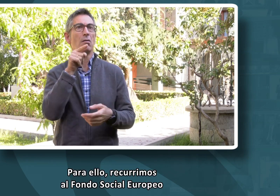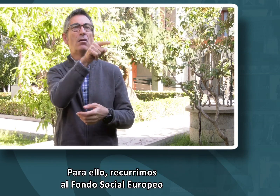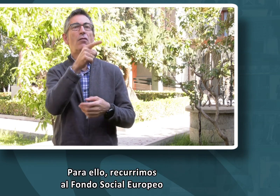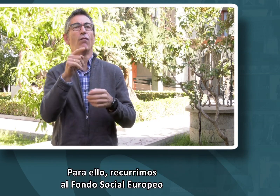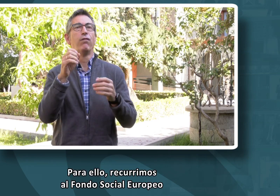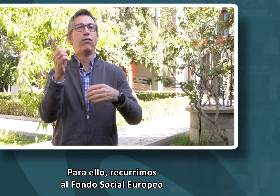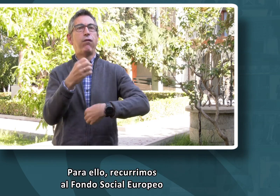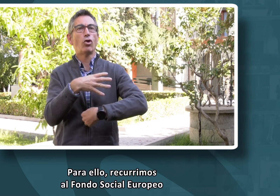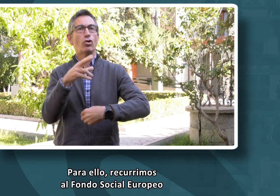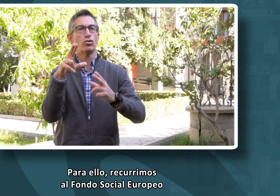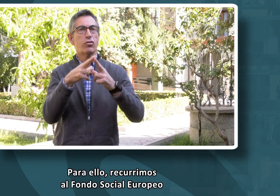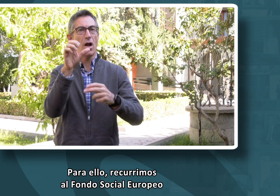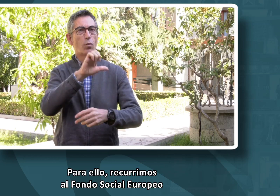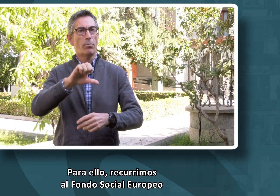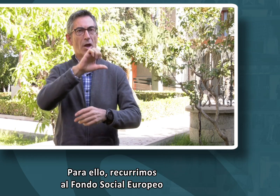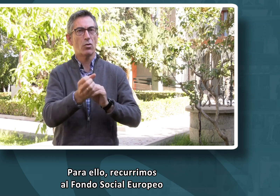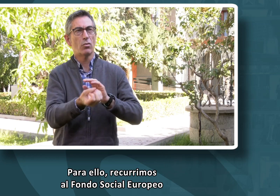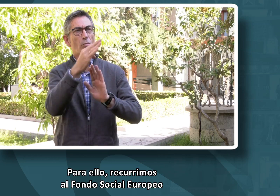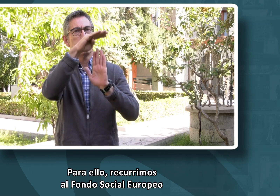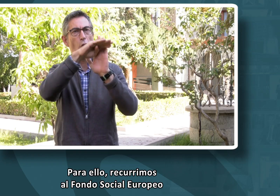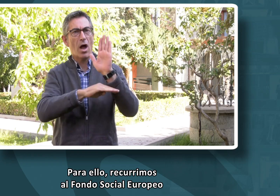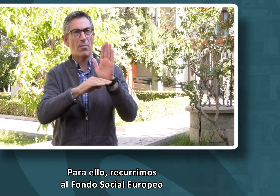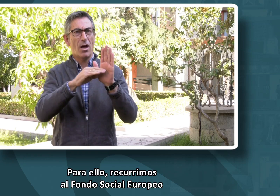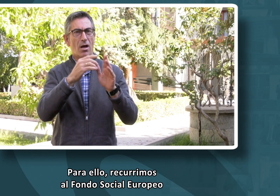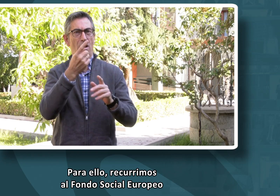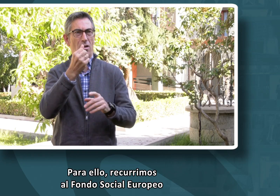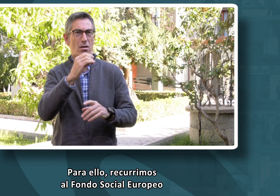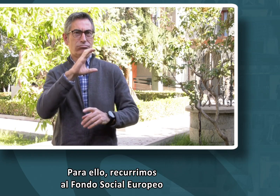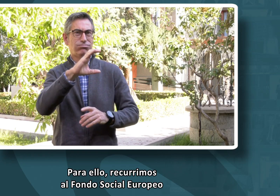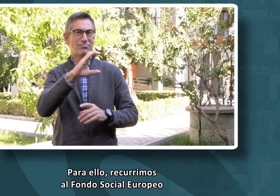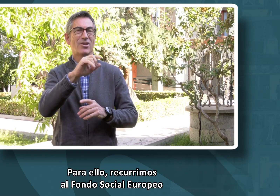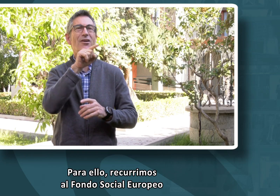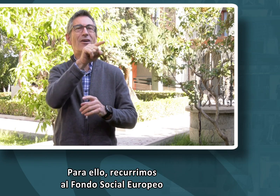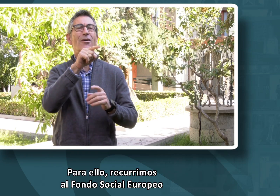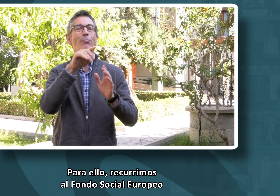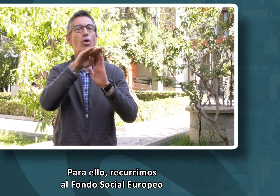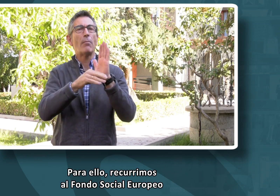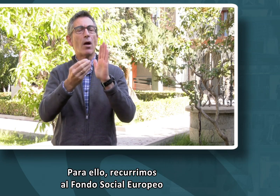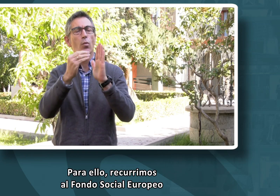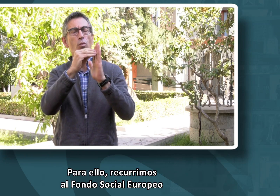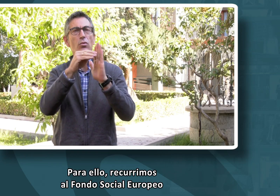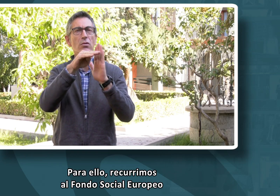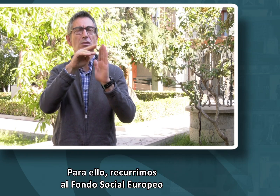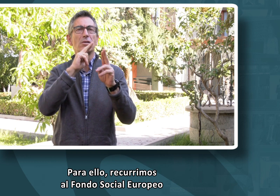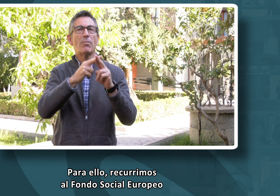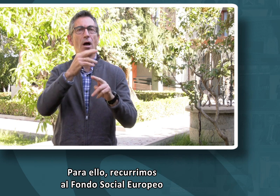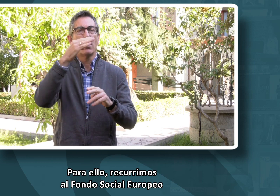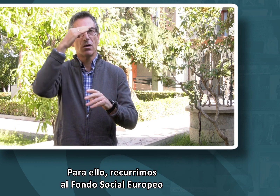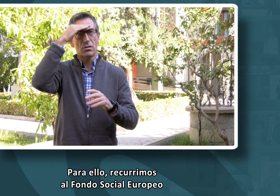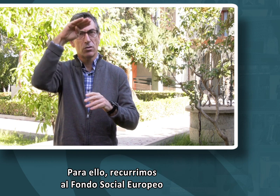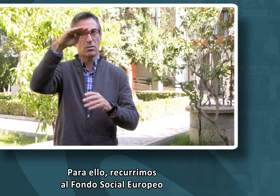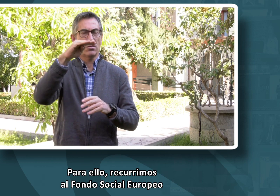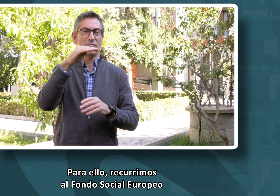Para ello, recurrimos al Fondo Social Europeo a través del programa Horizon.